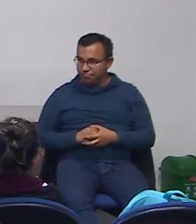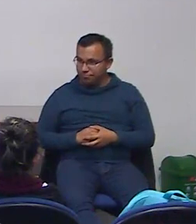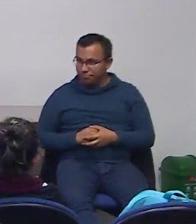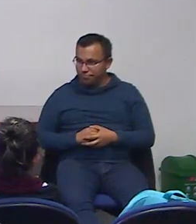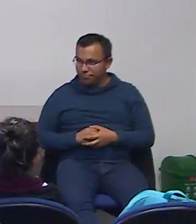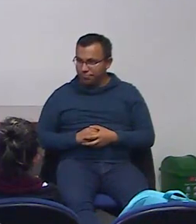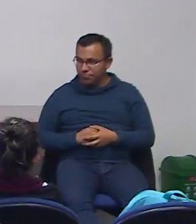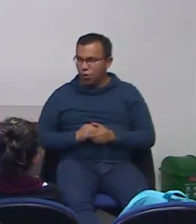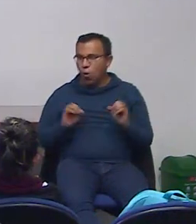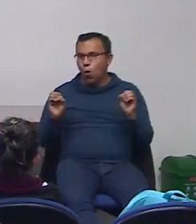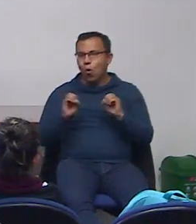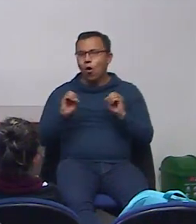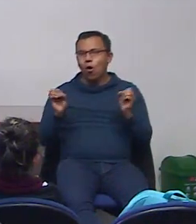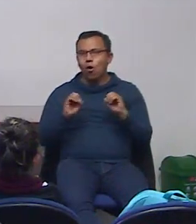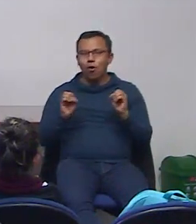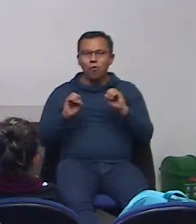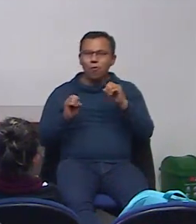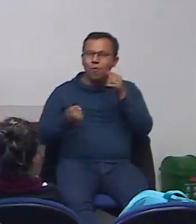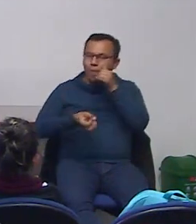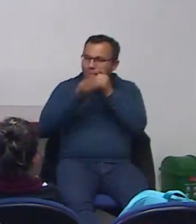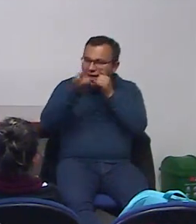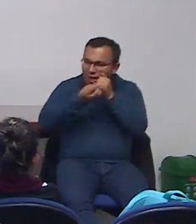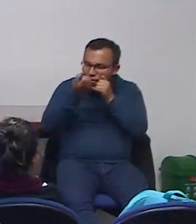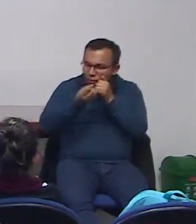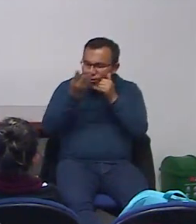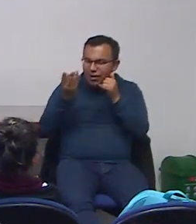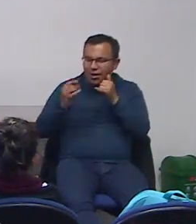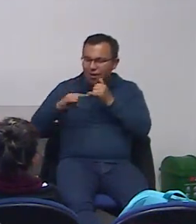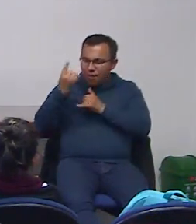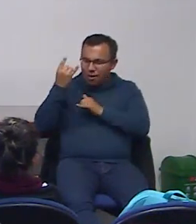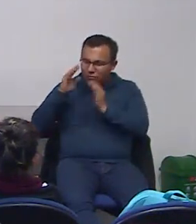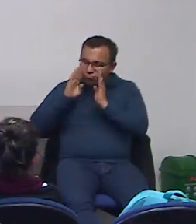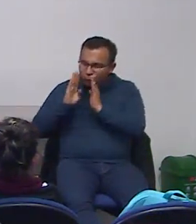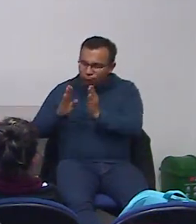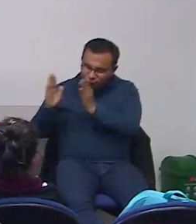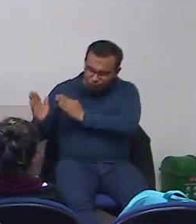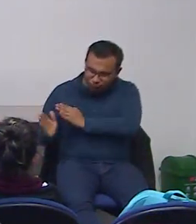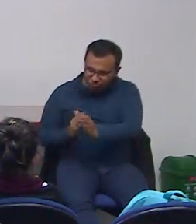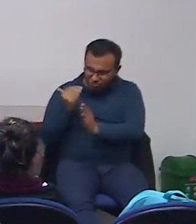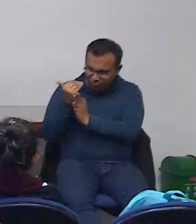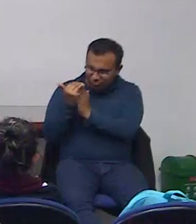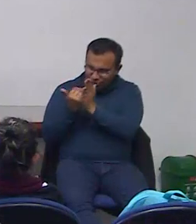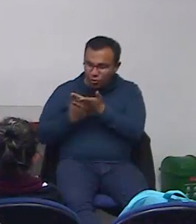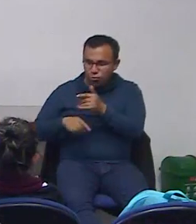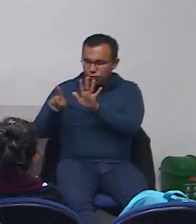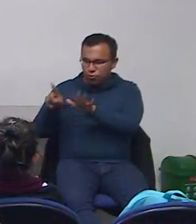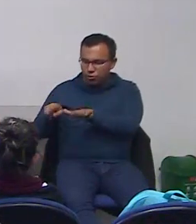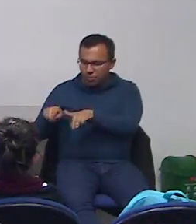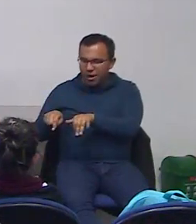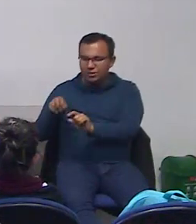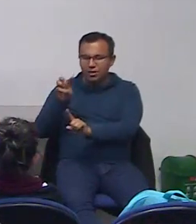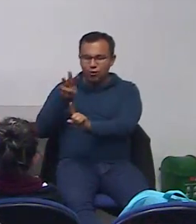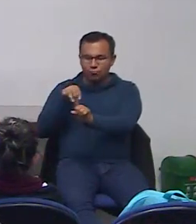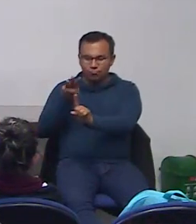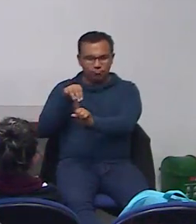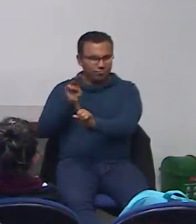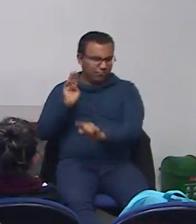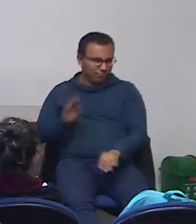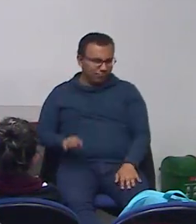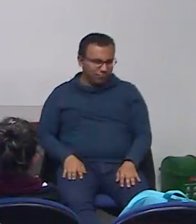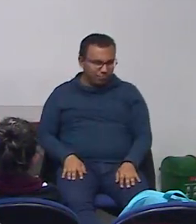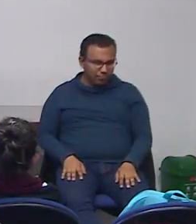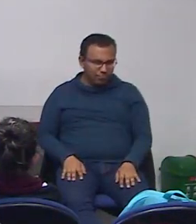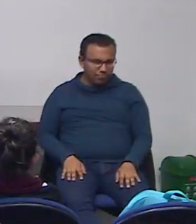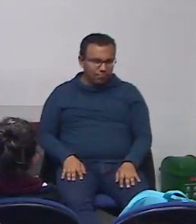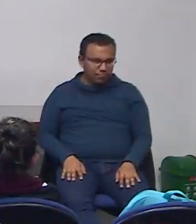hacer o hacer todo el manejo digamos pedagógico que dentro de un programa que queremos estructurar de un semestre o de un trimestre Sí pero el reloj